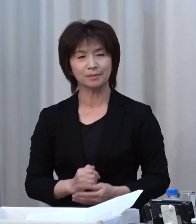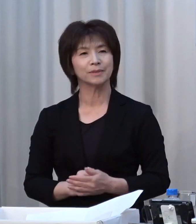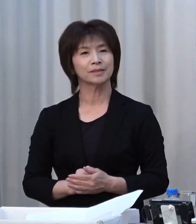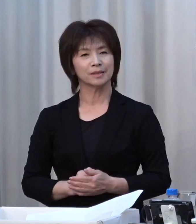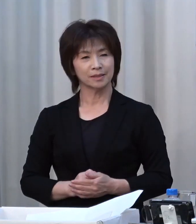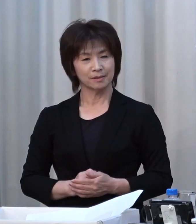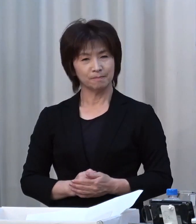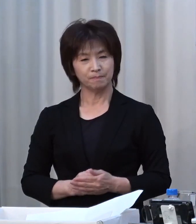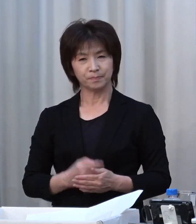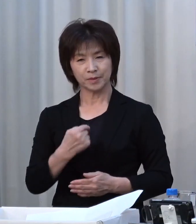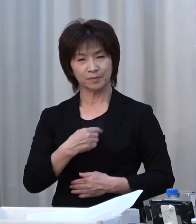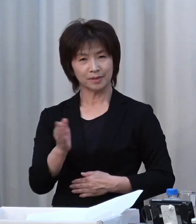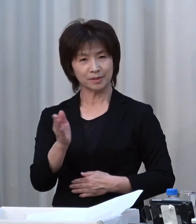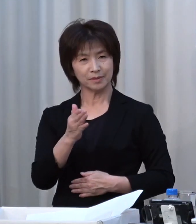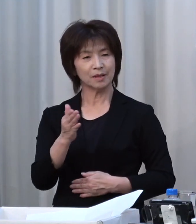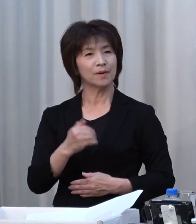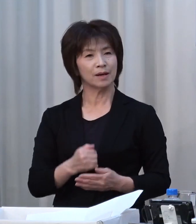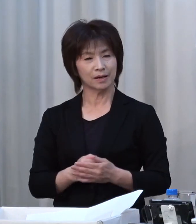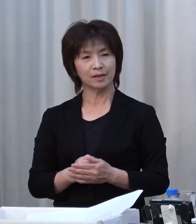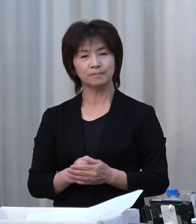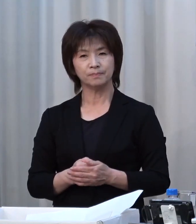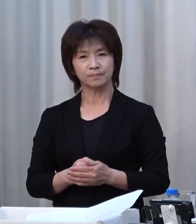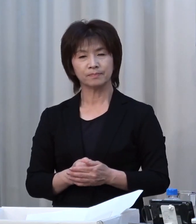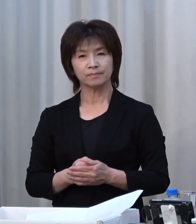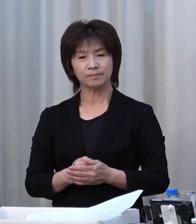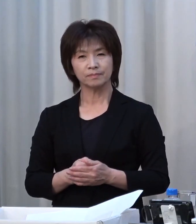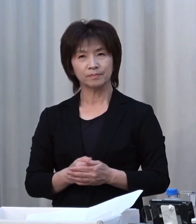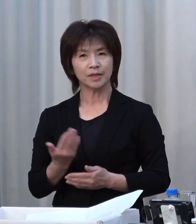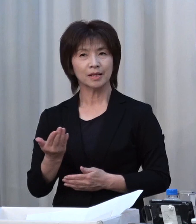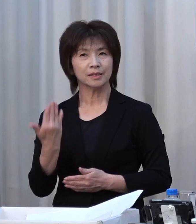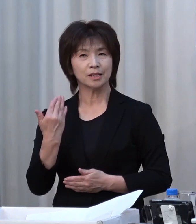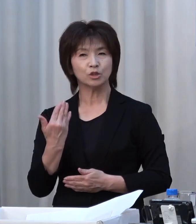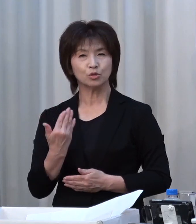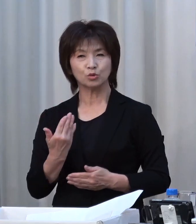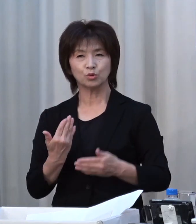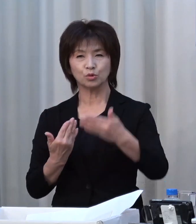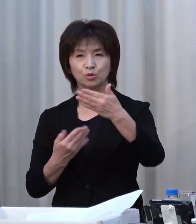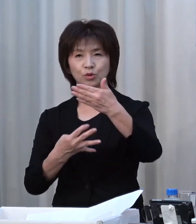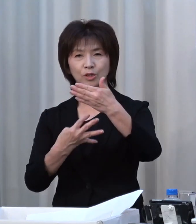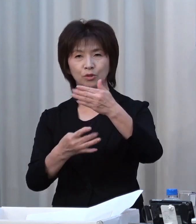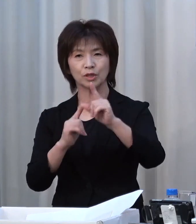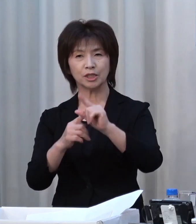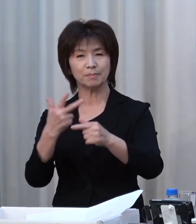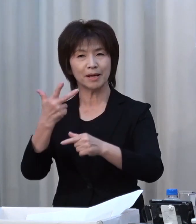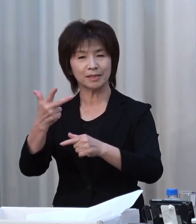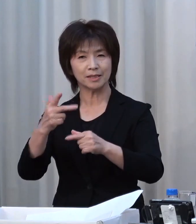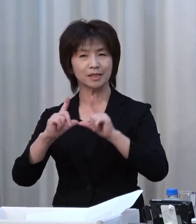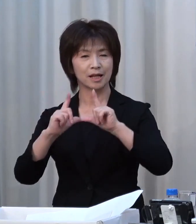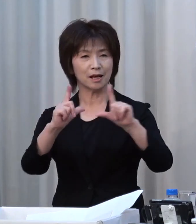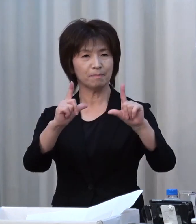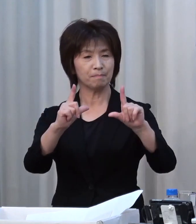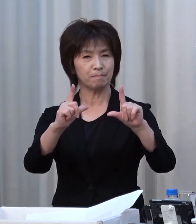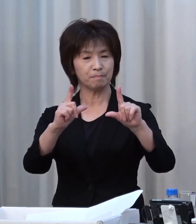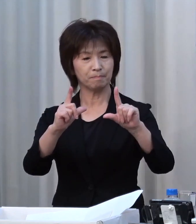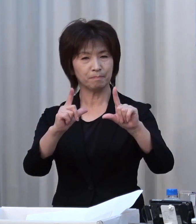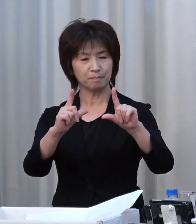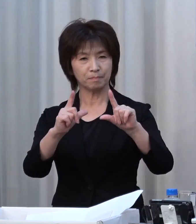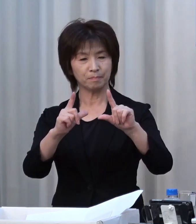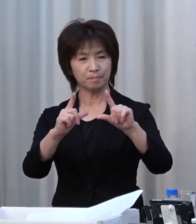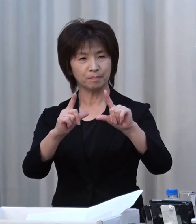します。私からは、先日4日に、千葉市が発表しました、千葉市